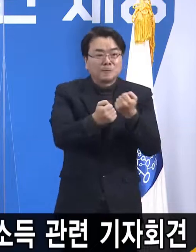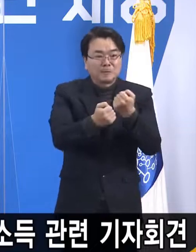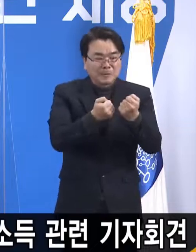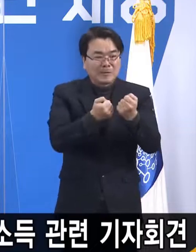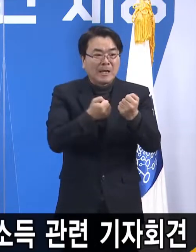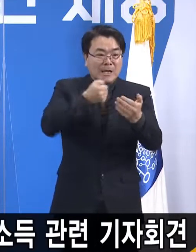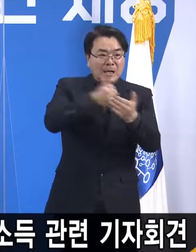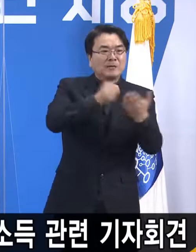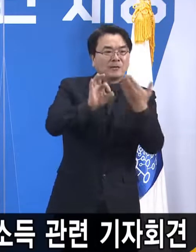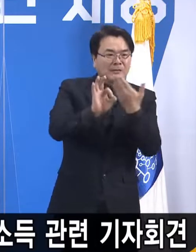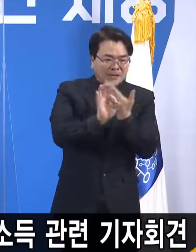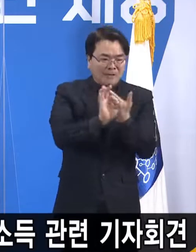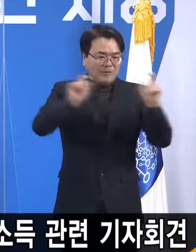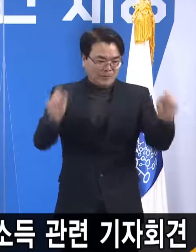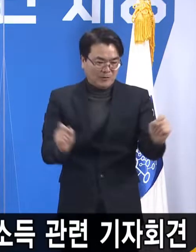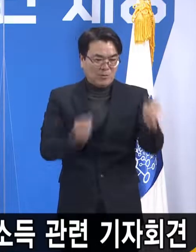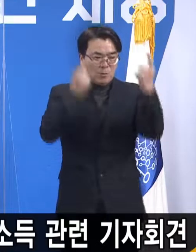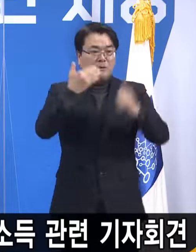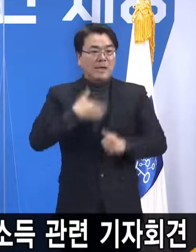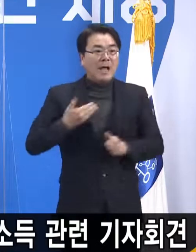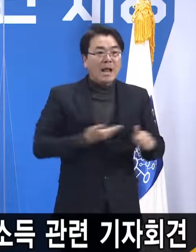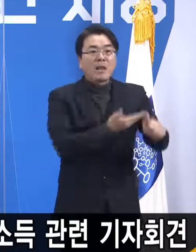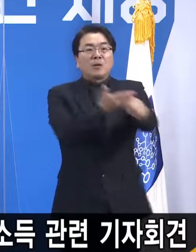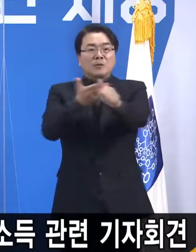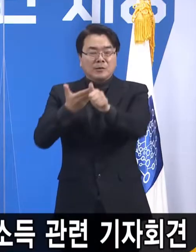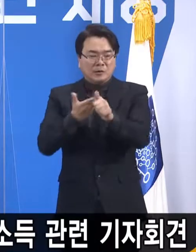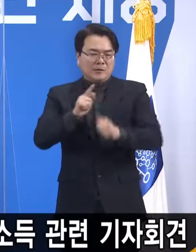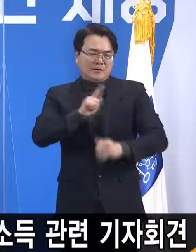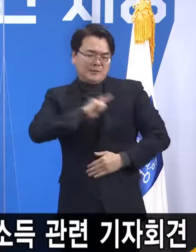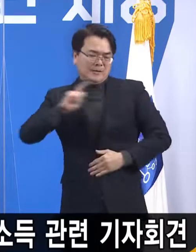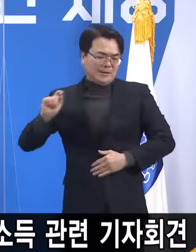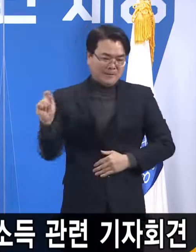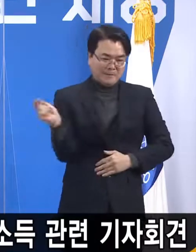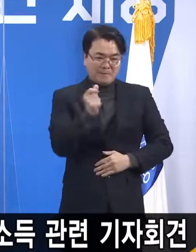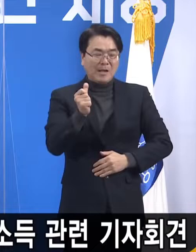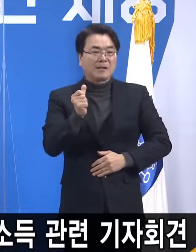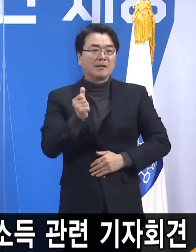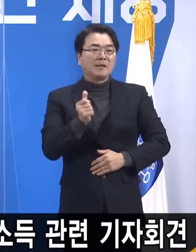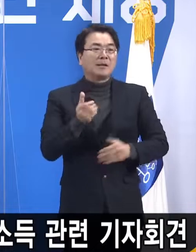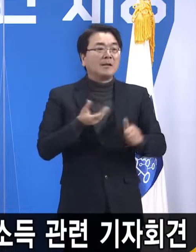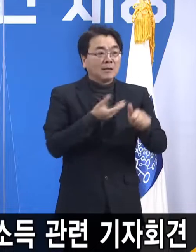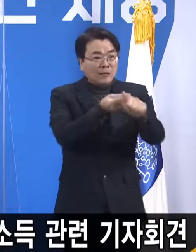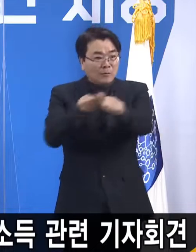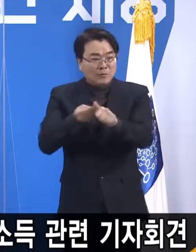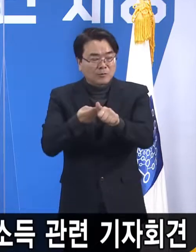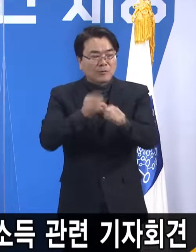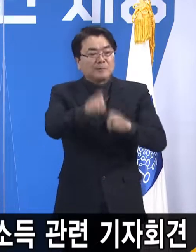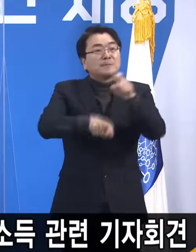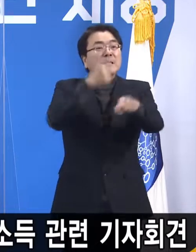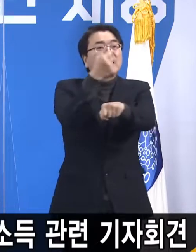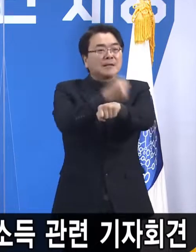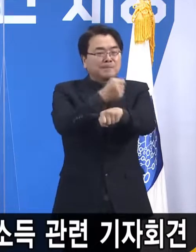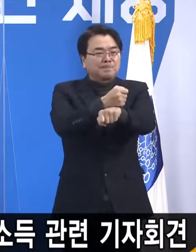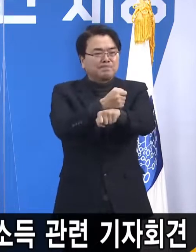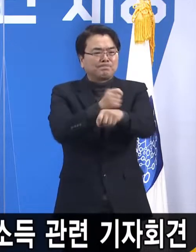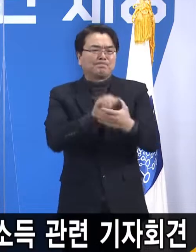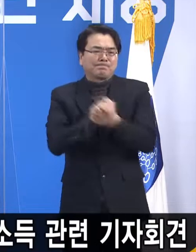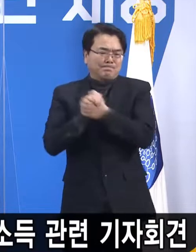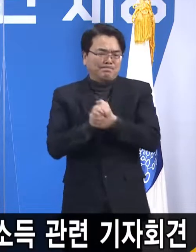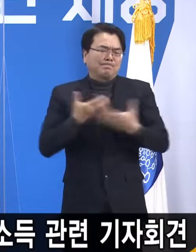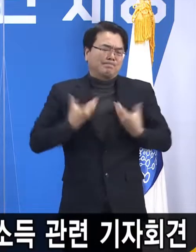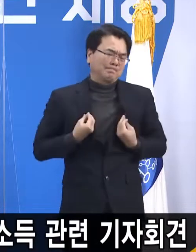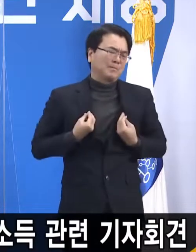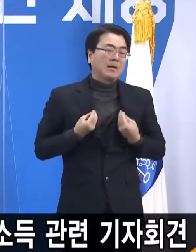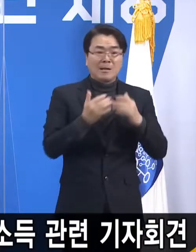도민 여러분께 알려드리고 최대한 신속하게 집행하겠다는 말씀을 드립니다. 절박한 상황에 처하신 분들이